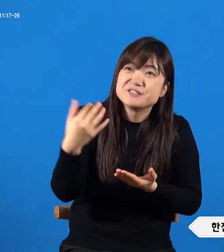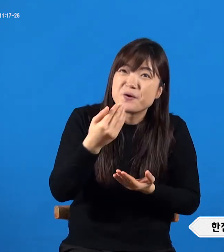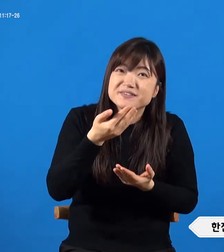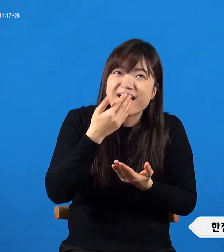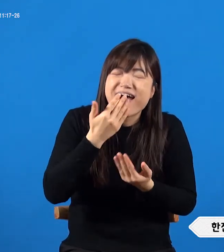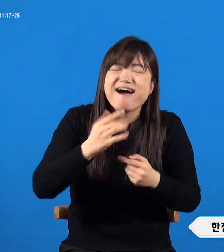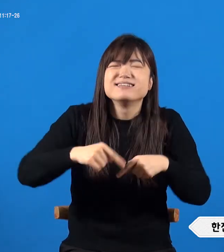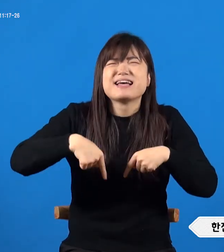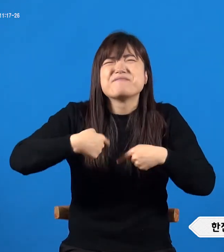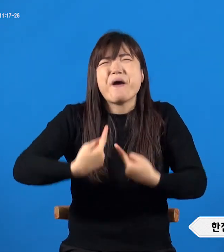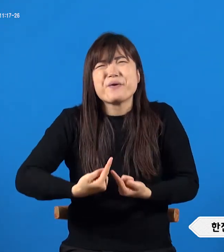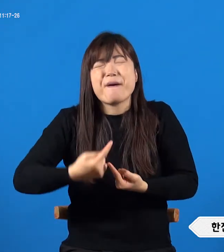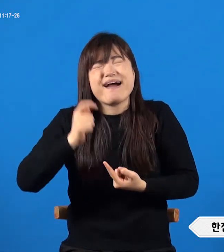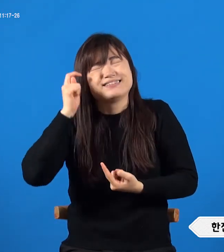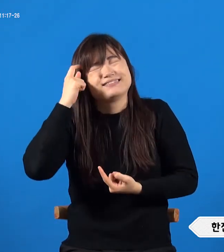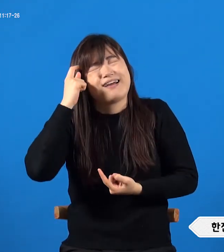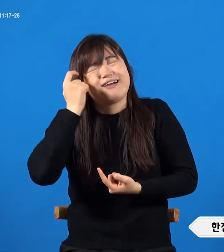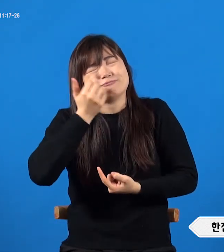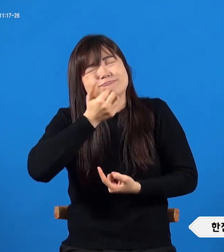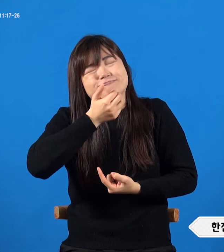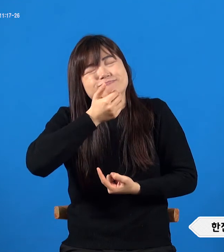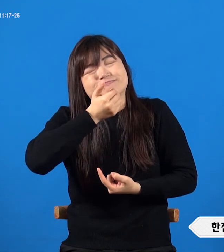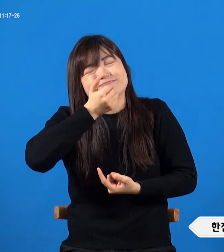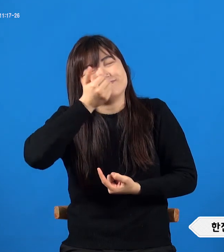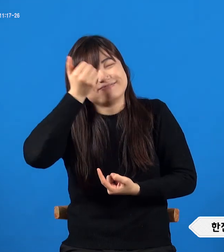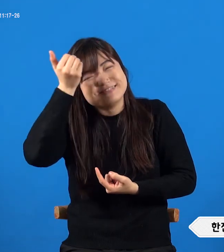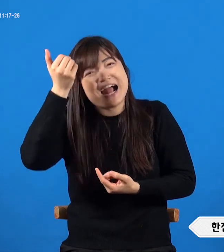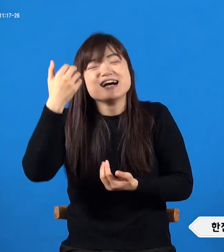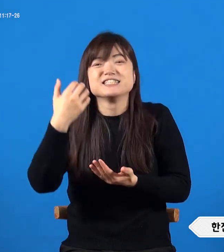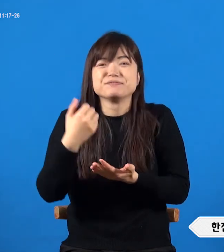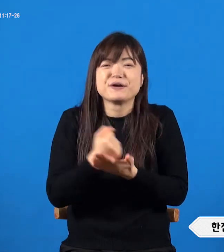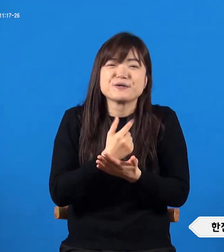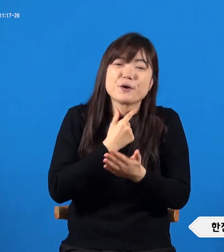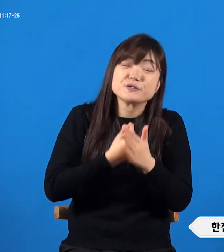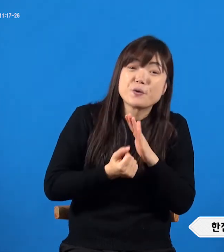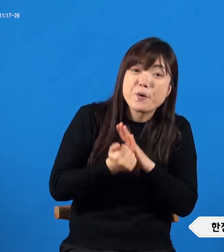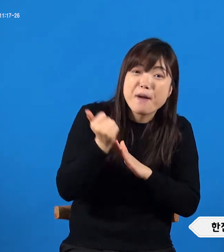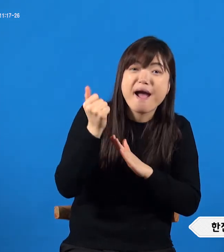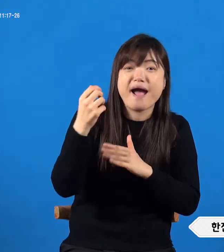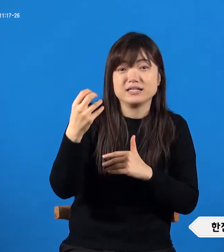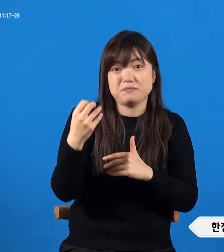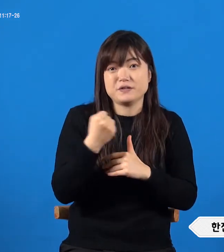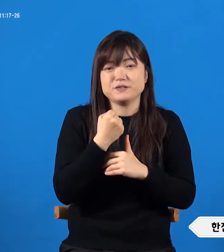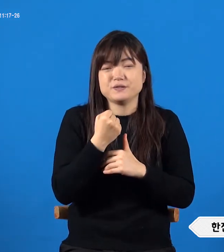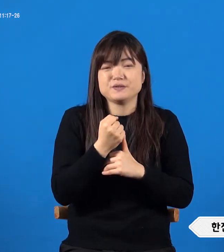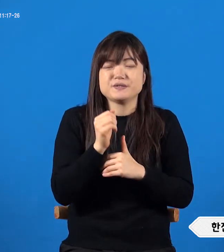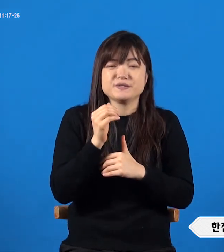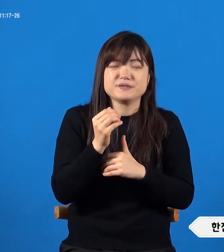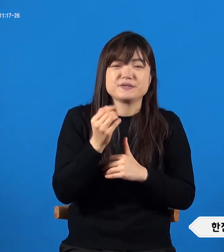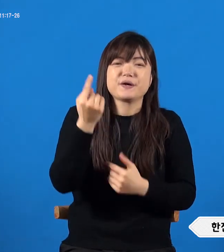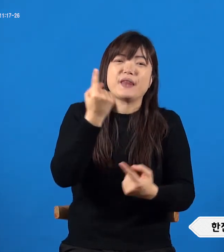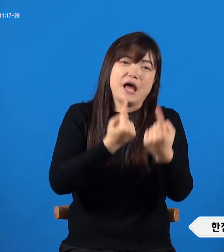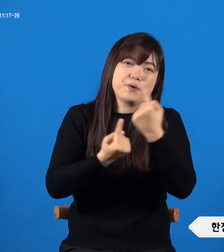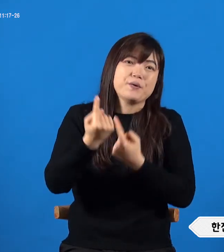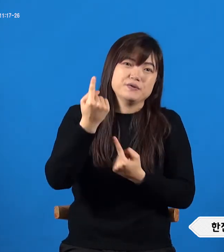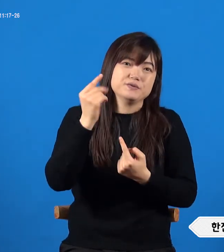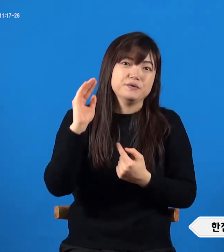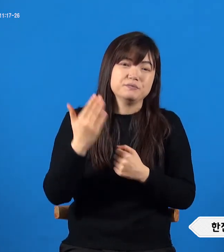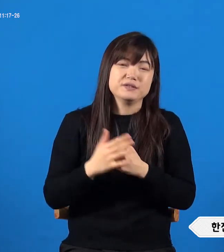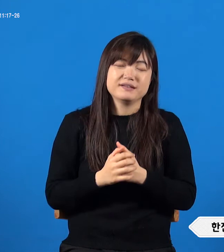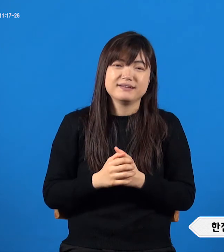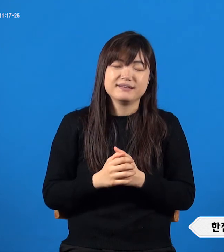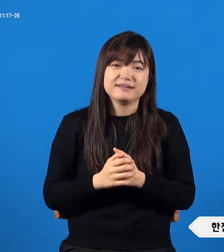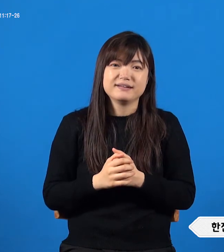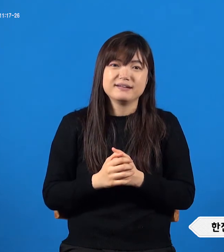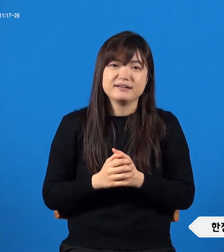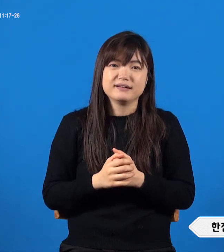성찬에 내가 참여할 것이다, 그것을 생각하면서, 그것을 소망하면서 그렇게 앞으로 나오셔야 됩니다.